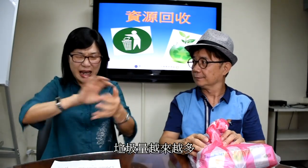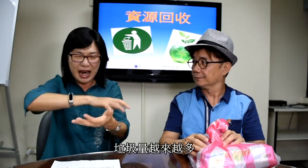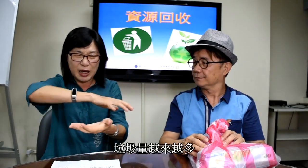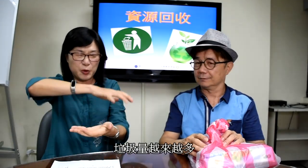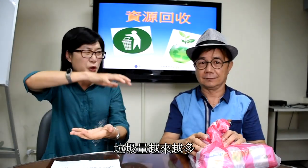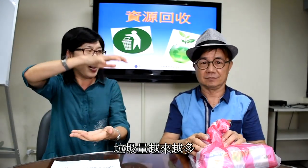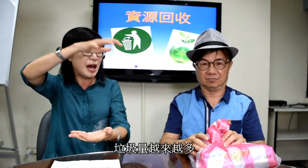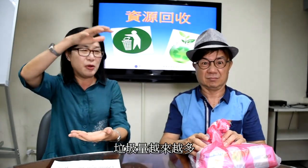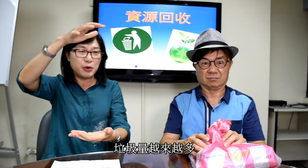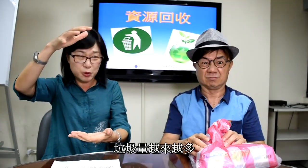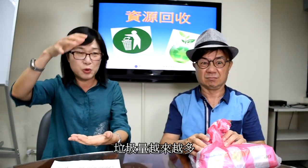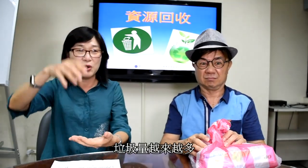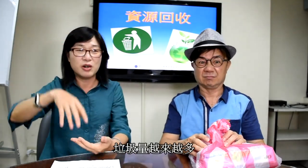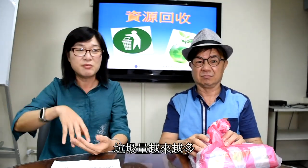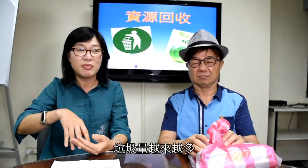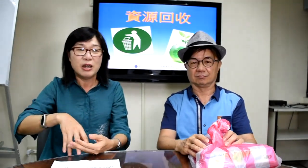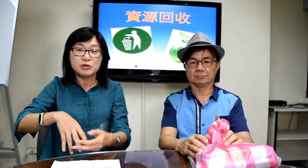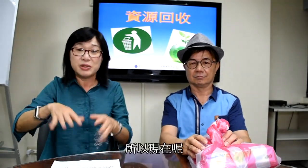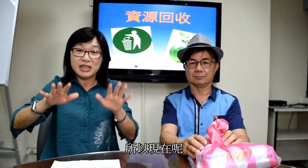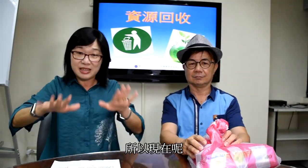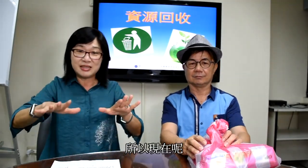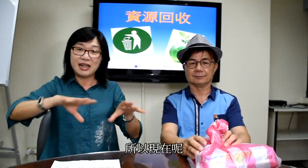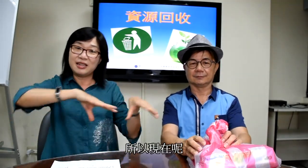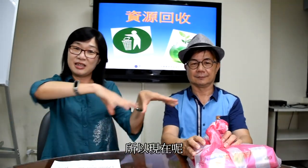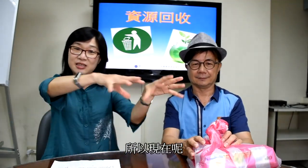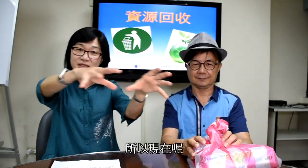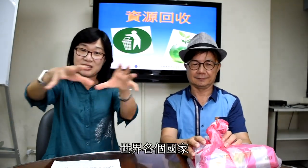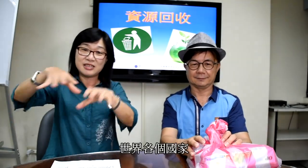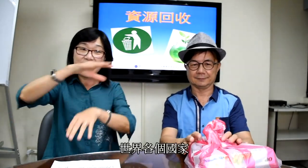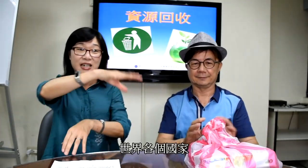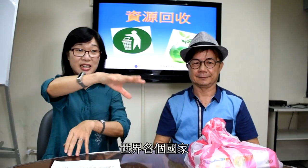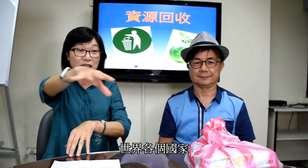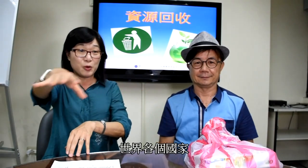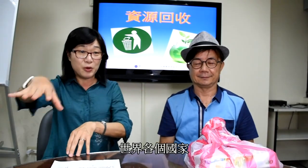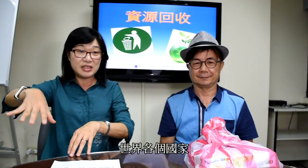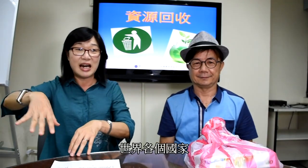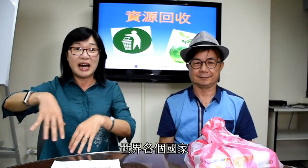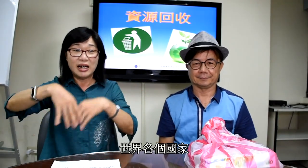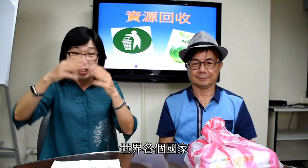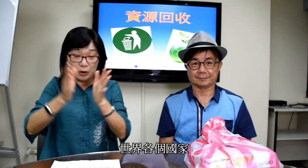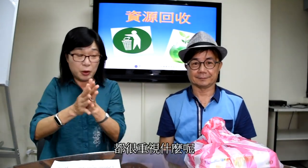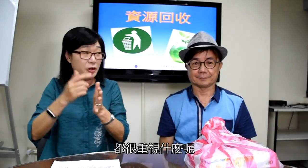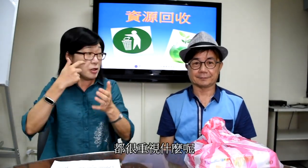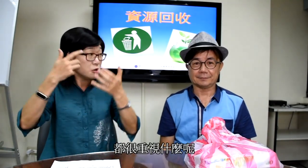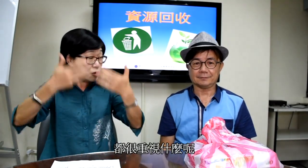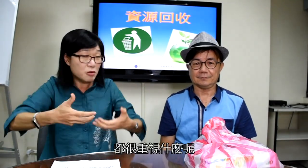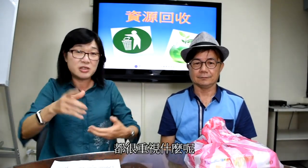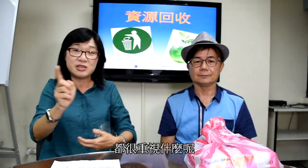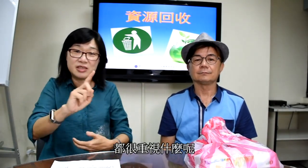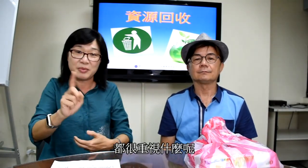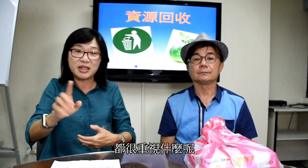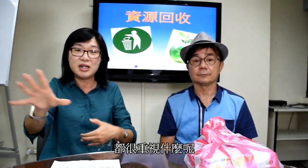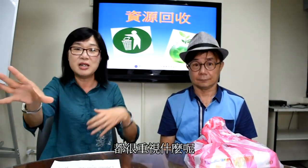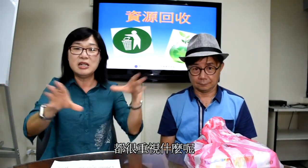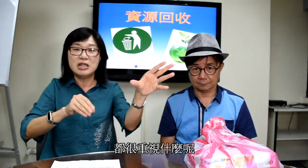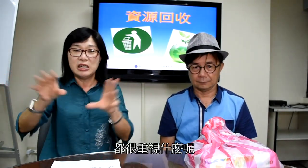量越来越多，所以现在呢，世界各个国家都很重视什么呢？